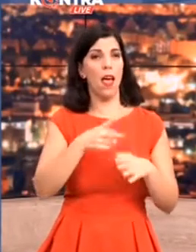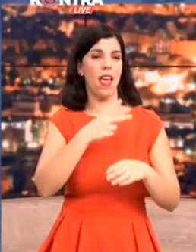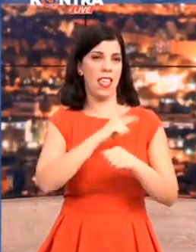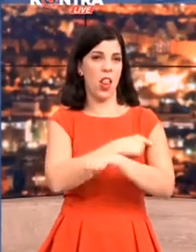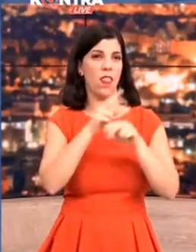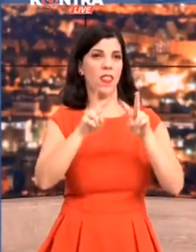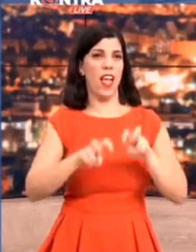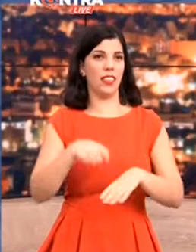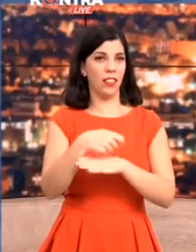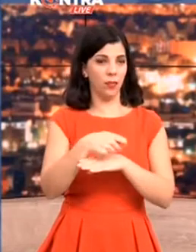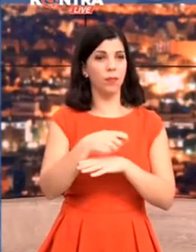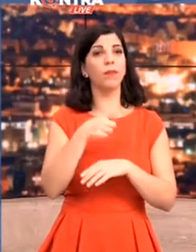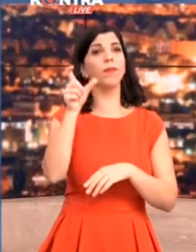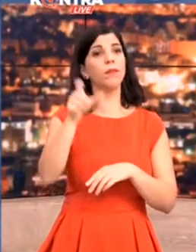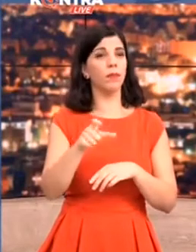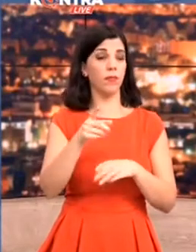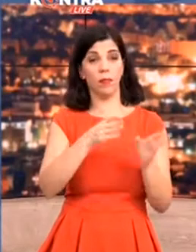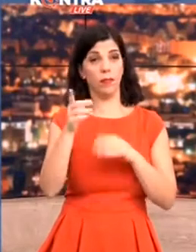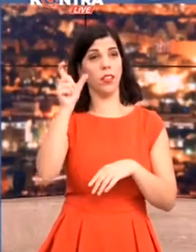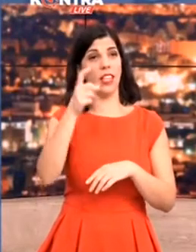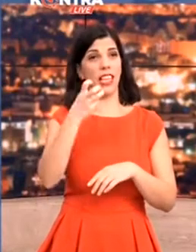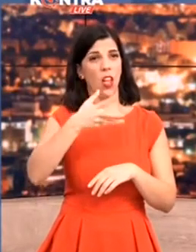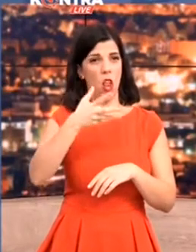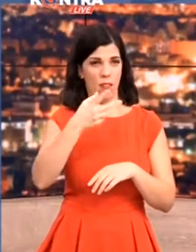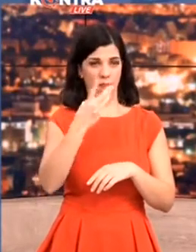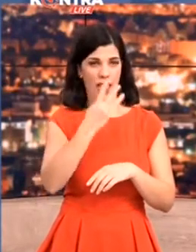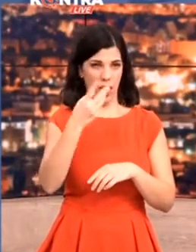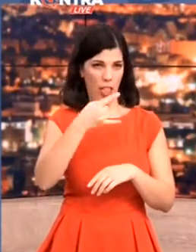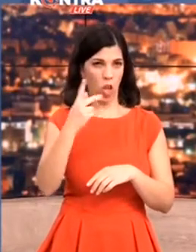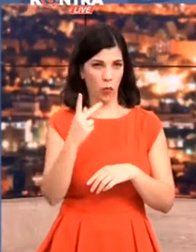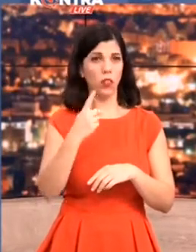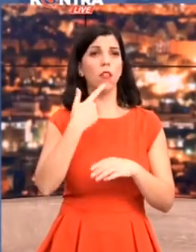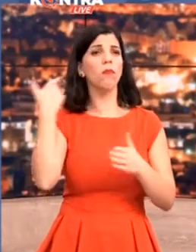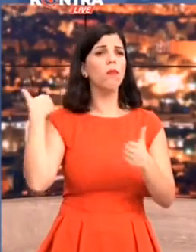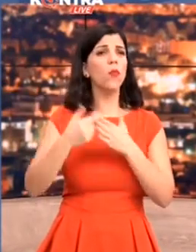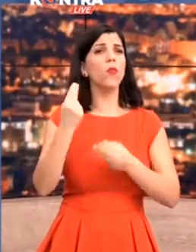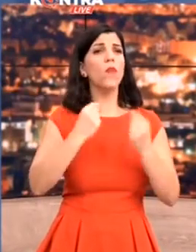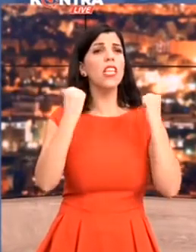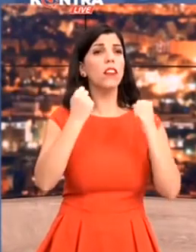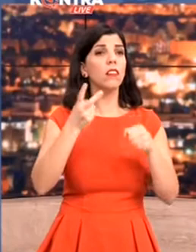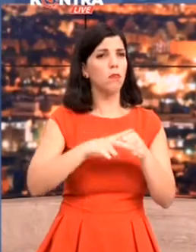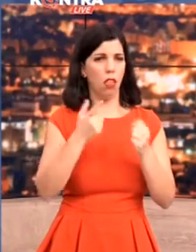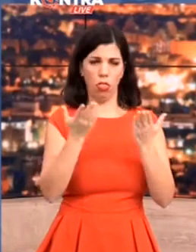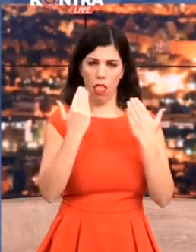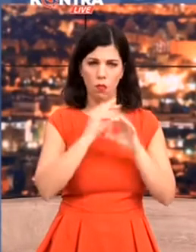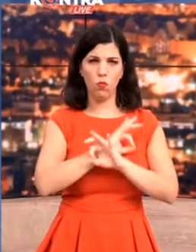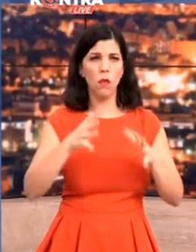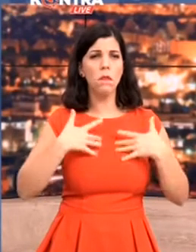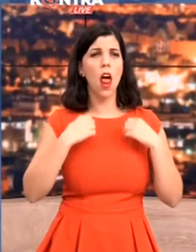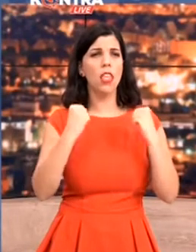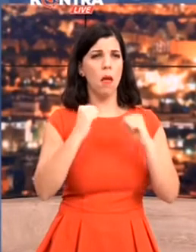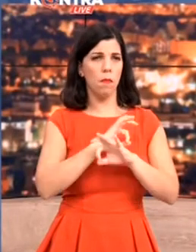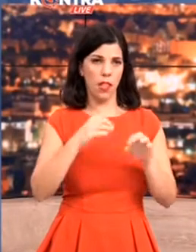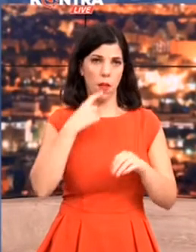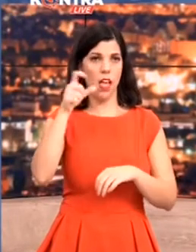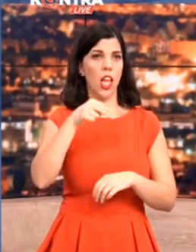του ιατροδικαστή. Ο 33χρονος δεν αντιμετώπιζε κάποιο ιατρικό πρόβλημα που θα μπορούσε να επιφέρει θάνατο, είπε στην κατάθεσή του ο